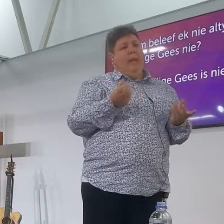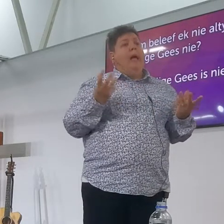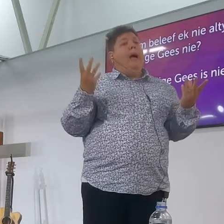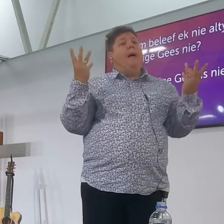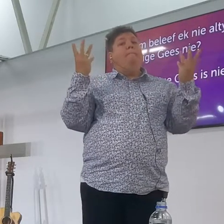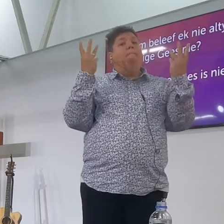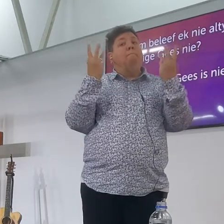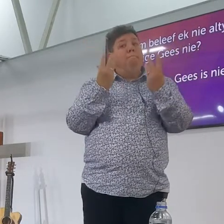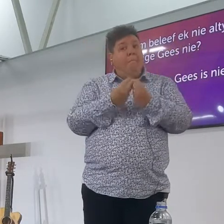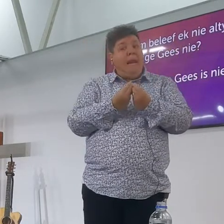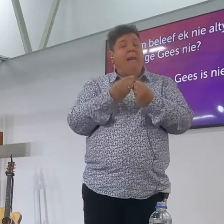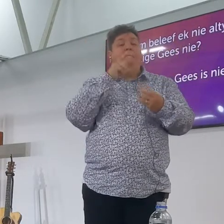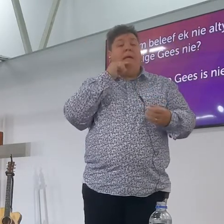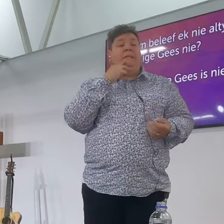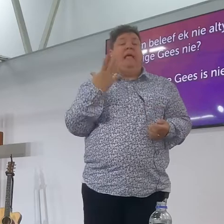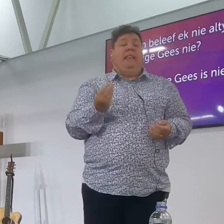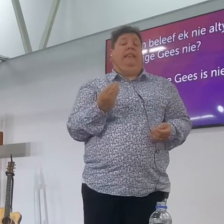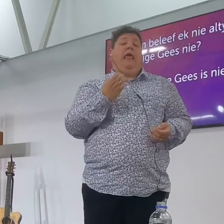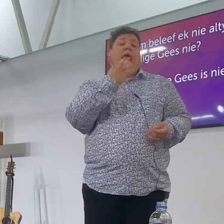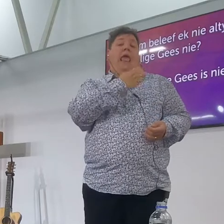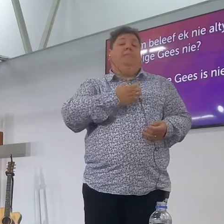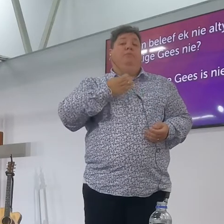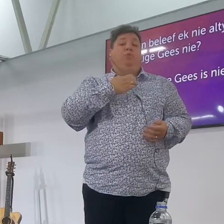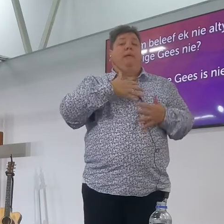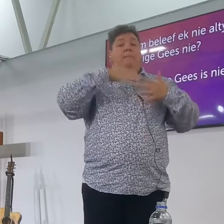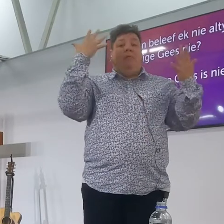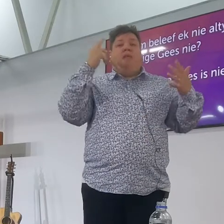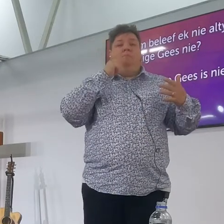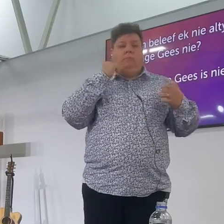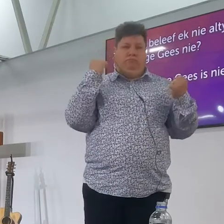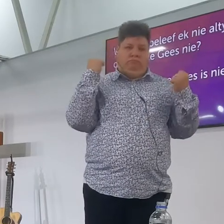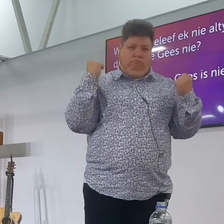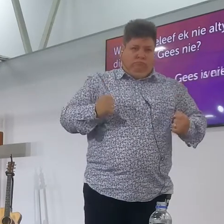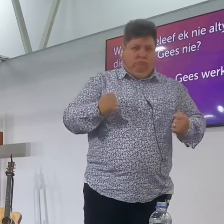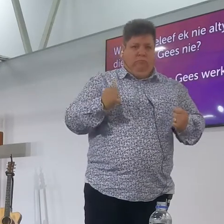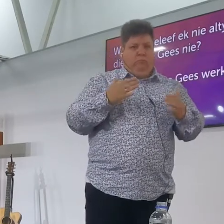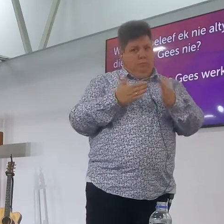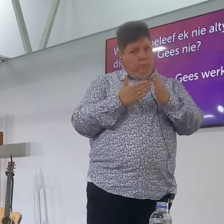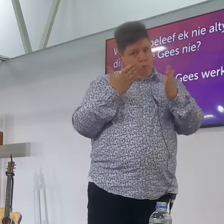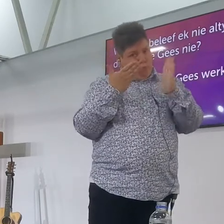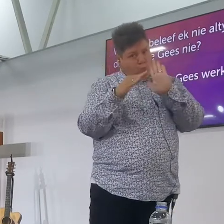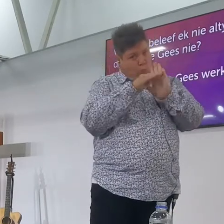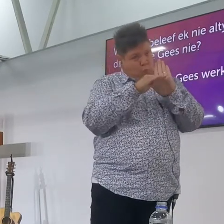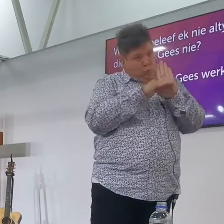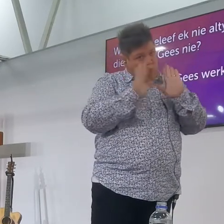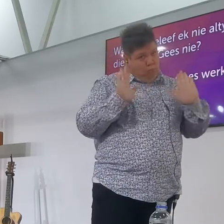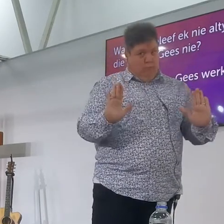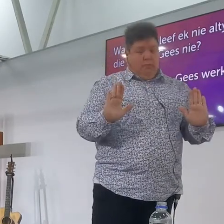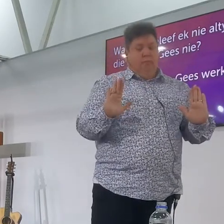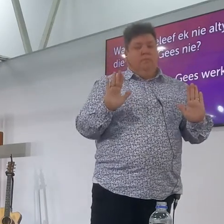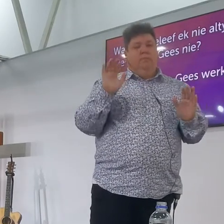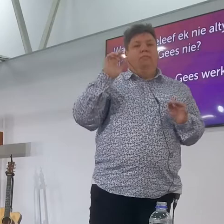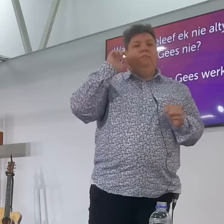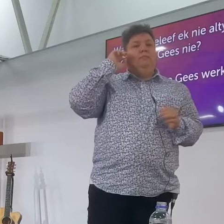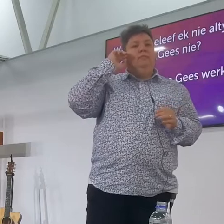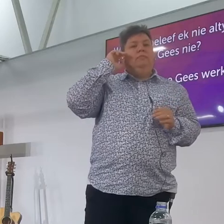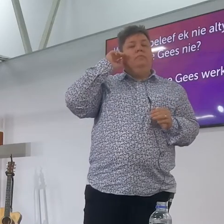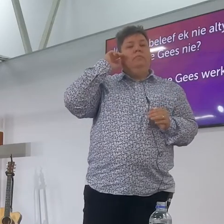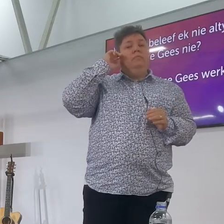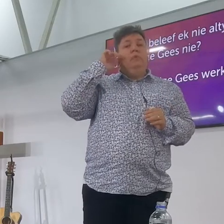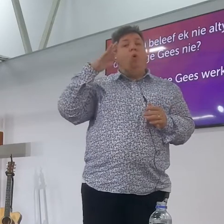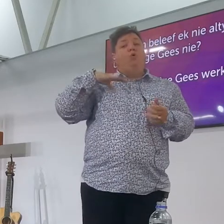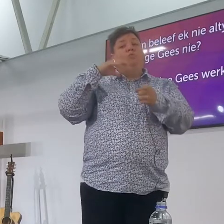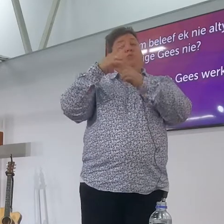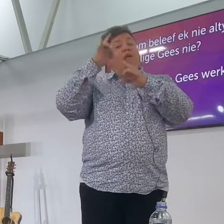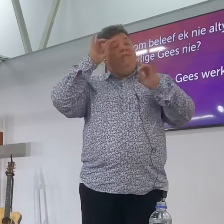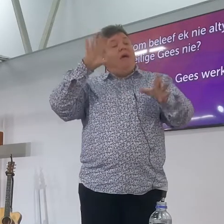minder emosie en meer aksie, nê? En ek sal nou ietsie daaroor sê. Ok, die tweede ding is wat ons moet verstaan, is die